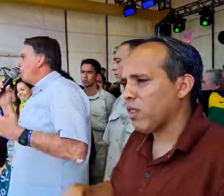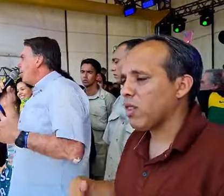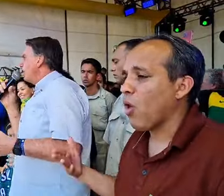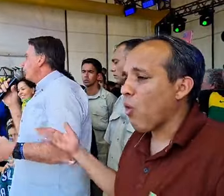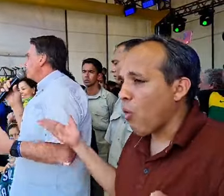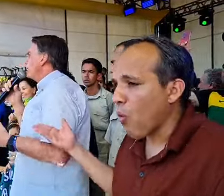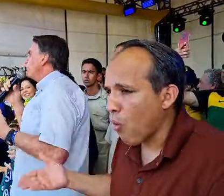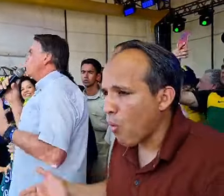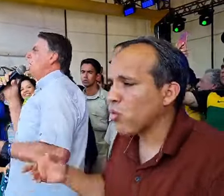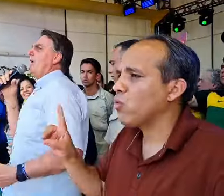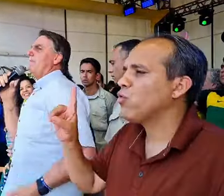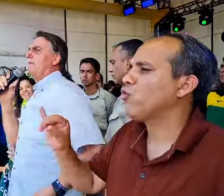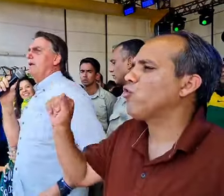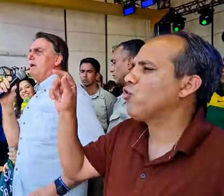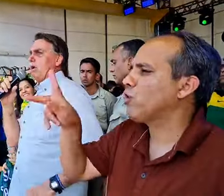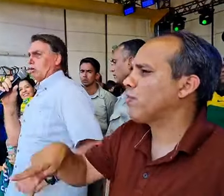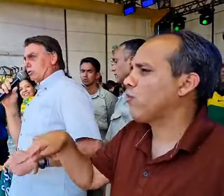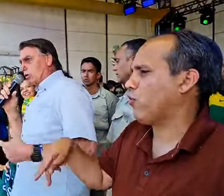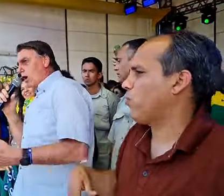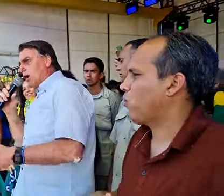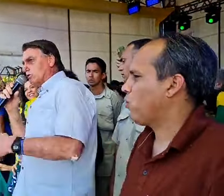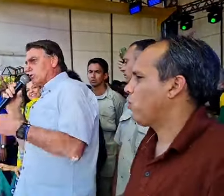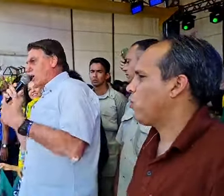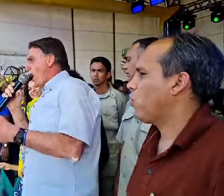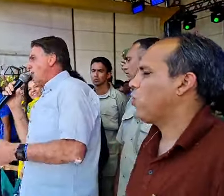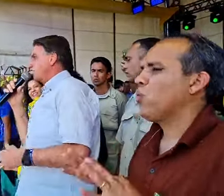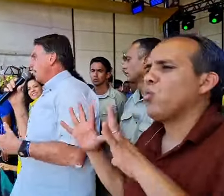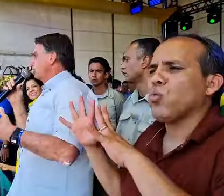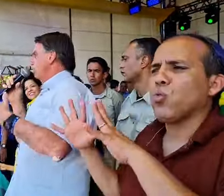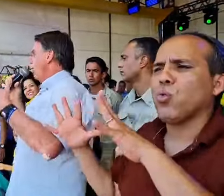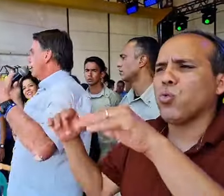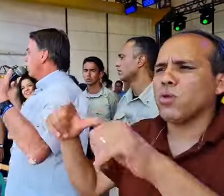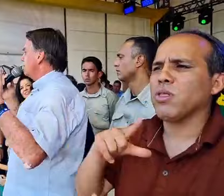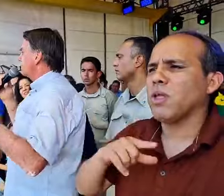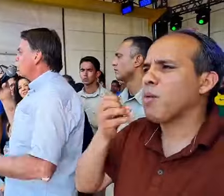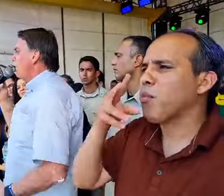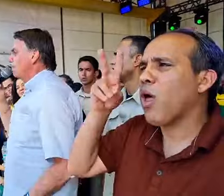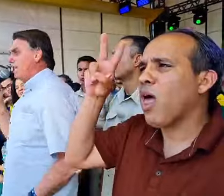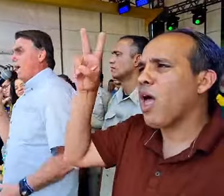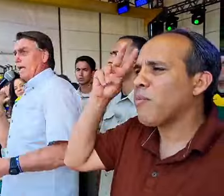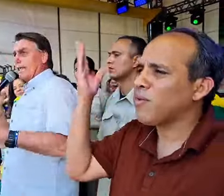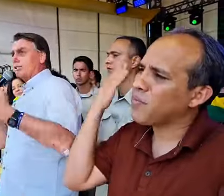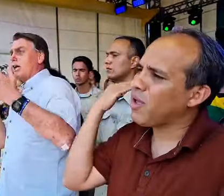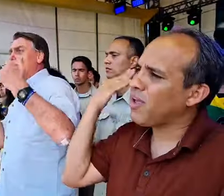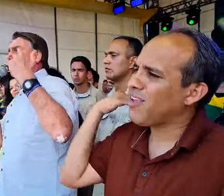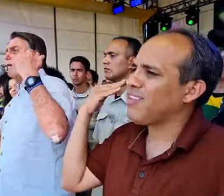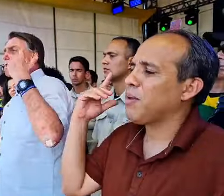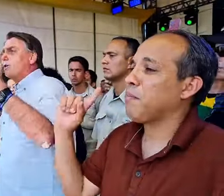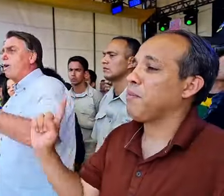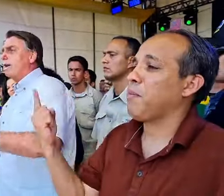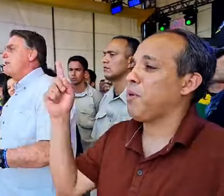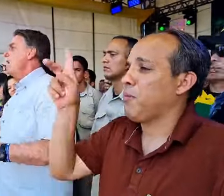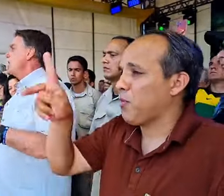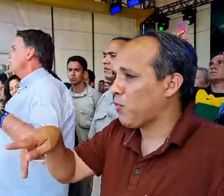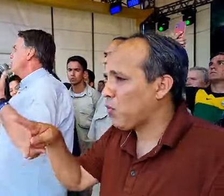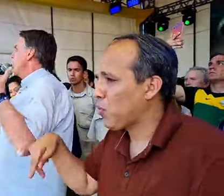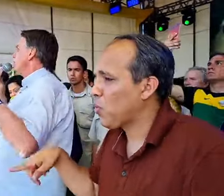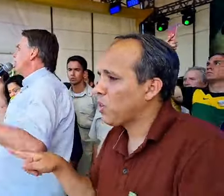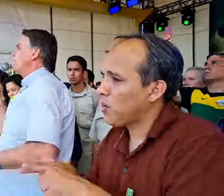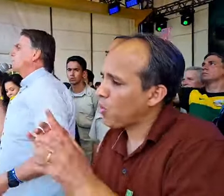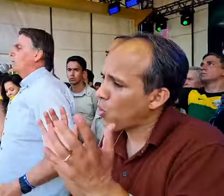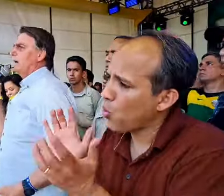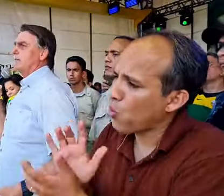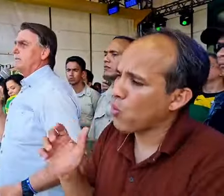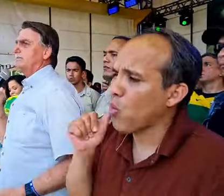Hoje é o dia do professor. Todos nós temos boas recordações das nossas professores e dos